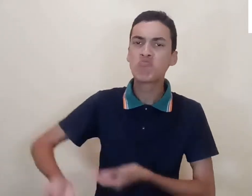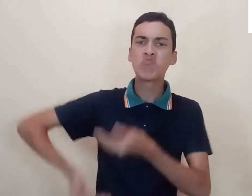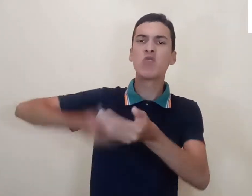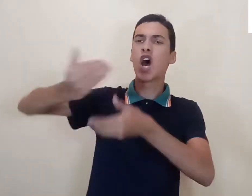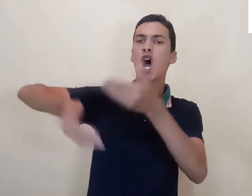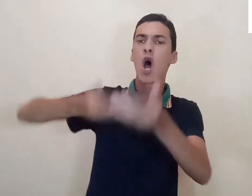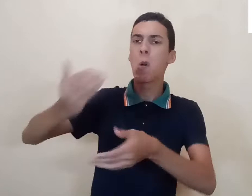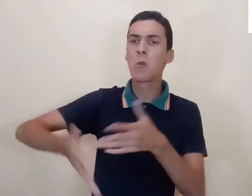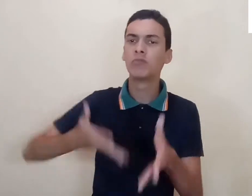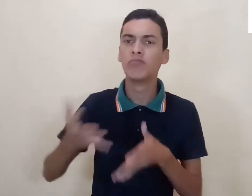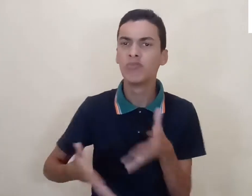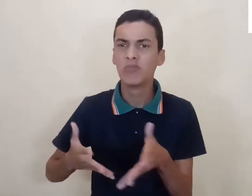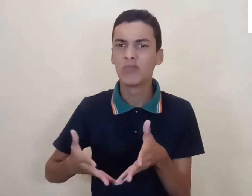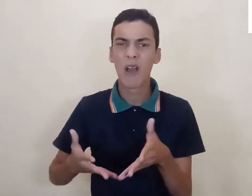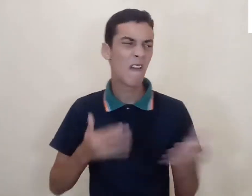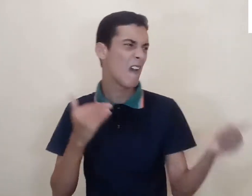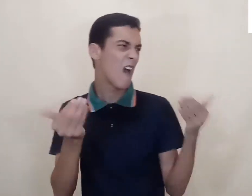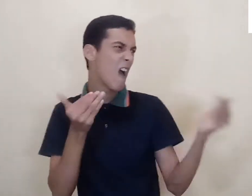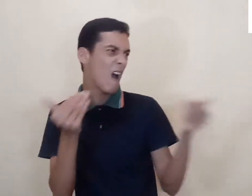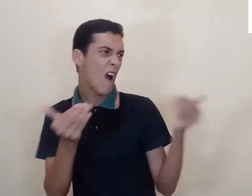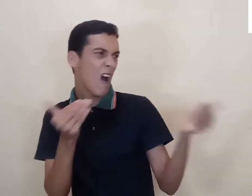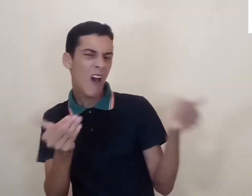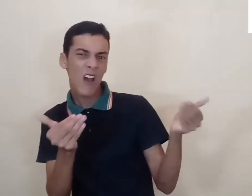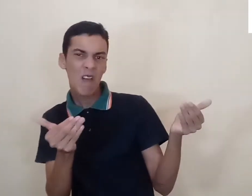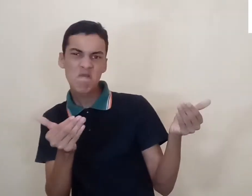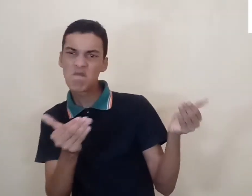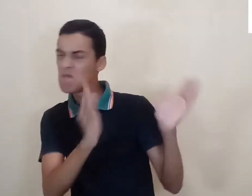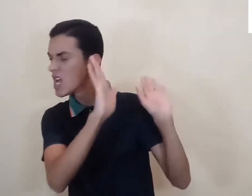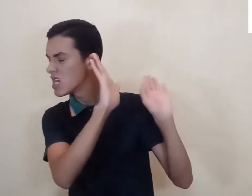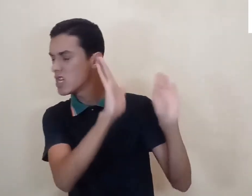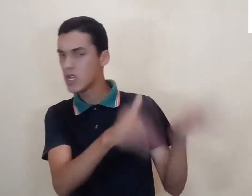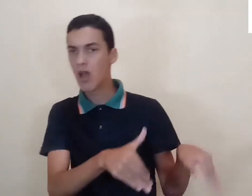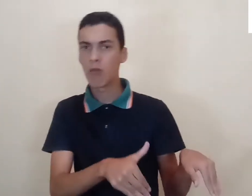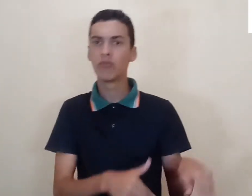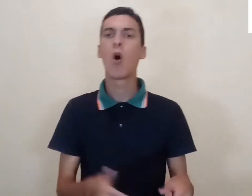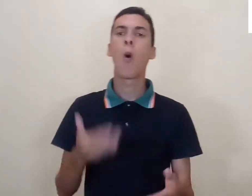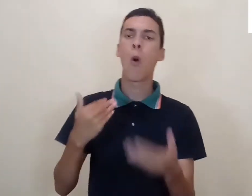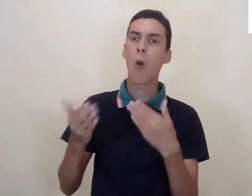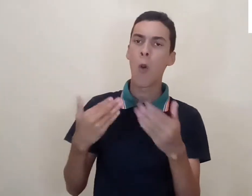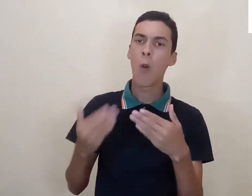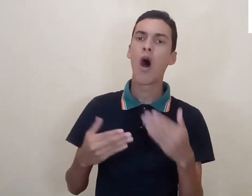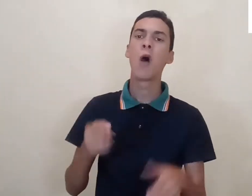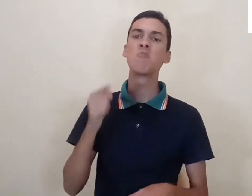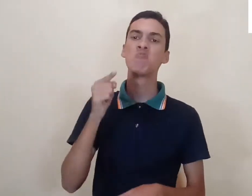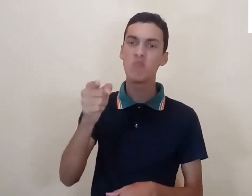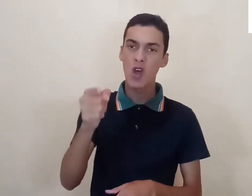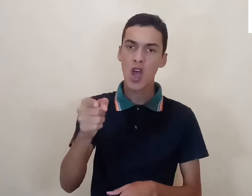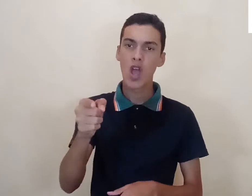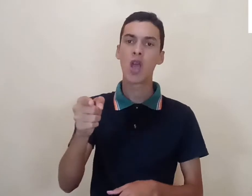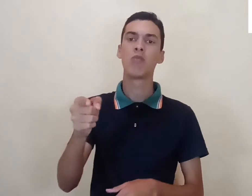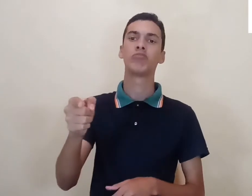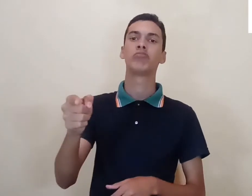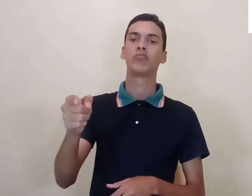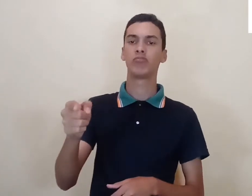e nem deve se comparar com outras pessoas. Você deve se comparar consigo mesmo ou consiga